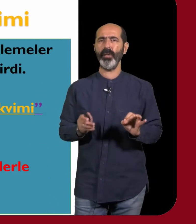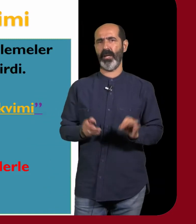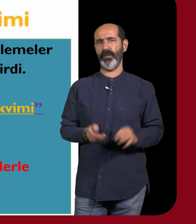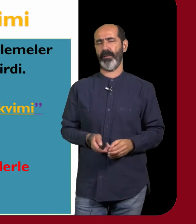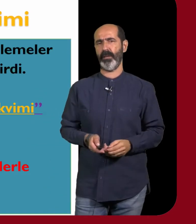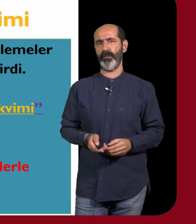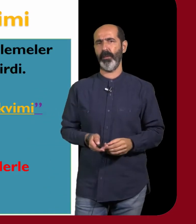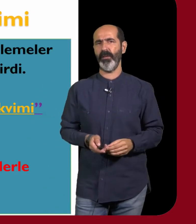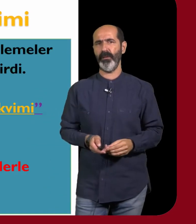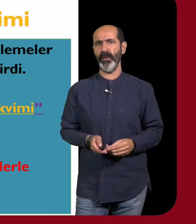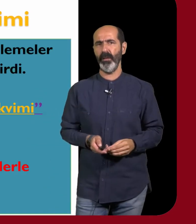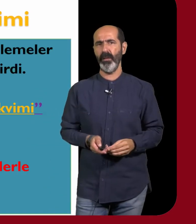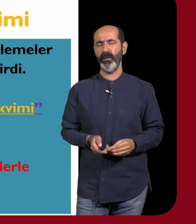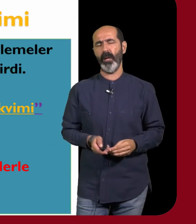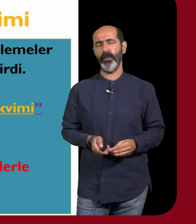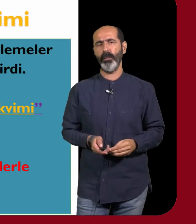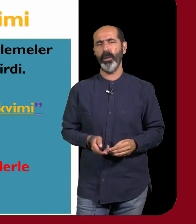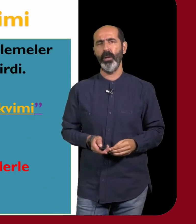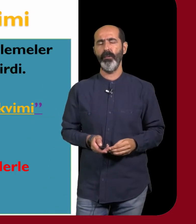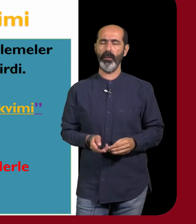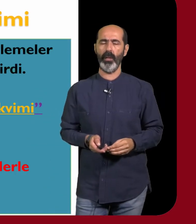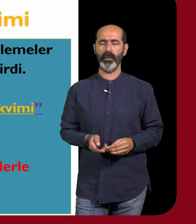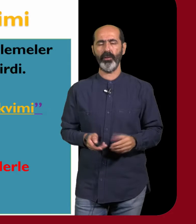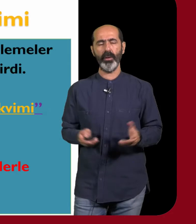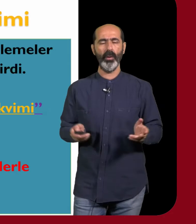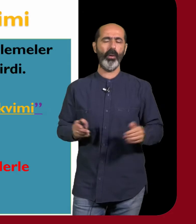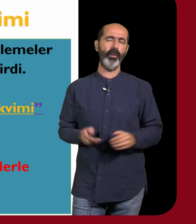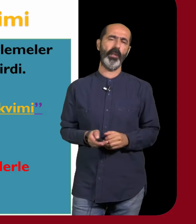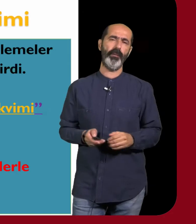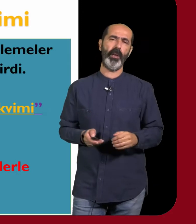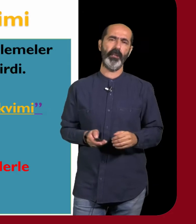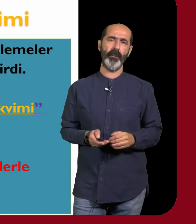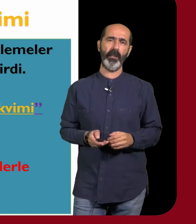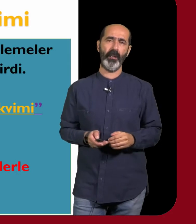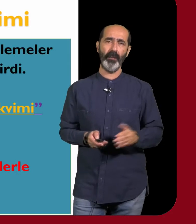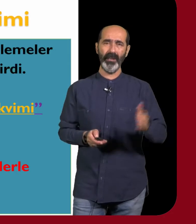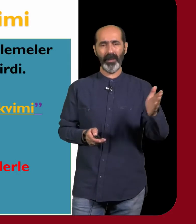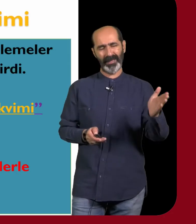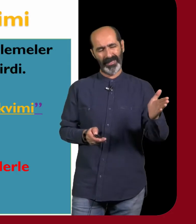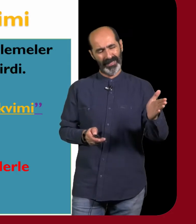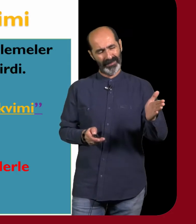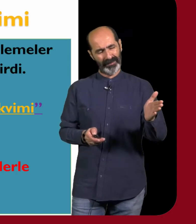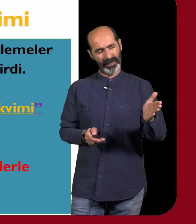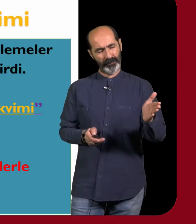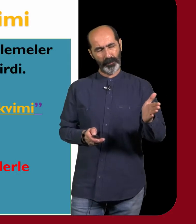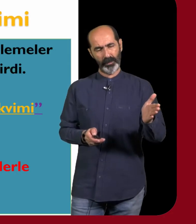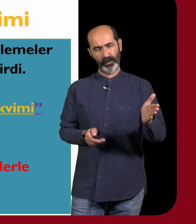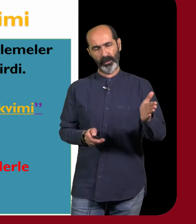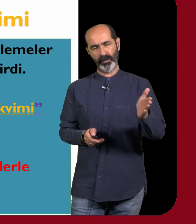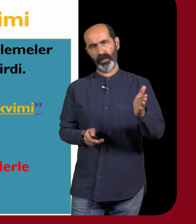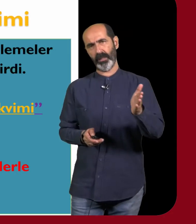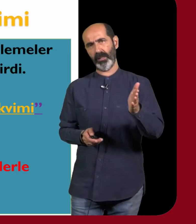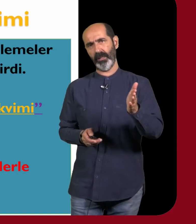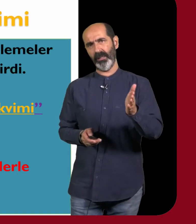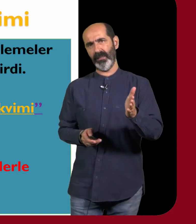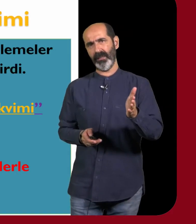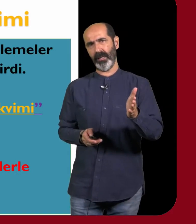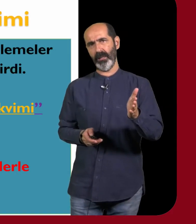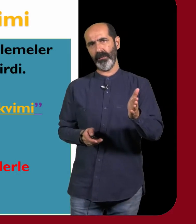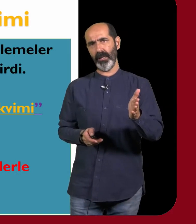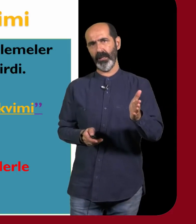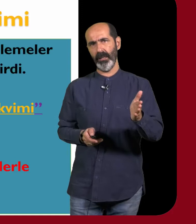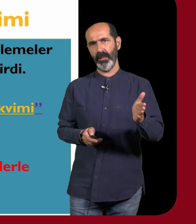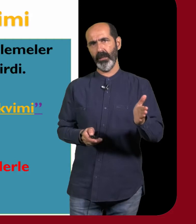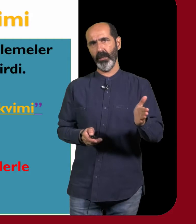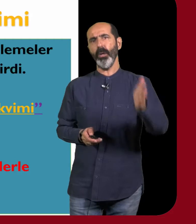Gregoryen Takvimi ismi ne yapıyor veriyor kaşar onda ifade etmek lazım eve ki takvimin günümüze kadar